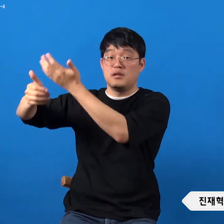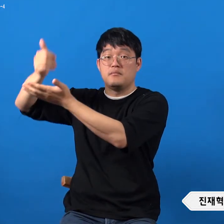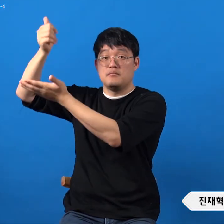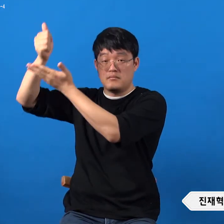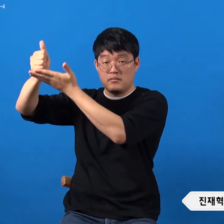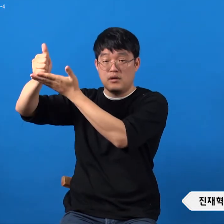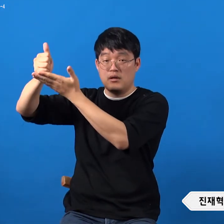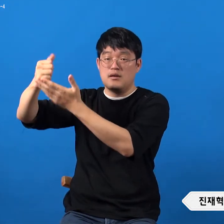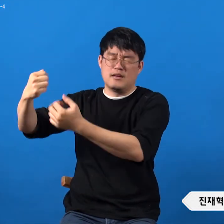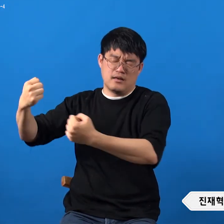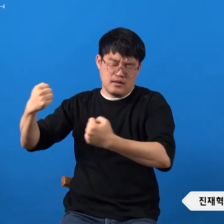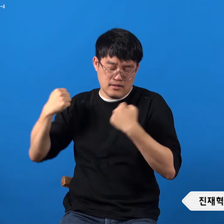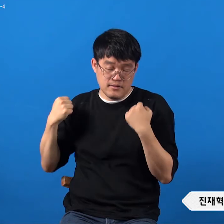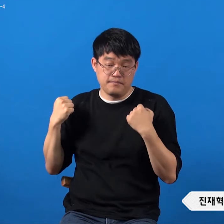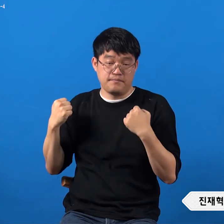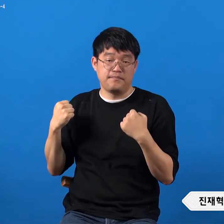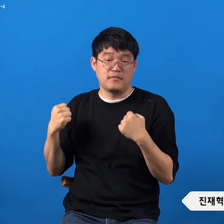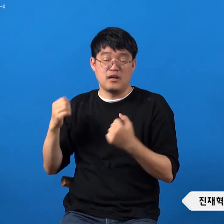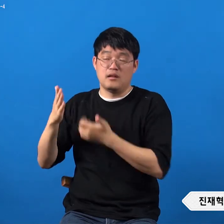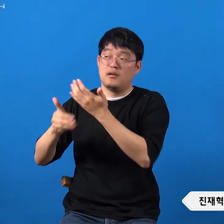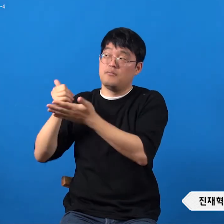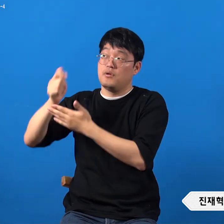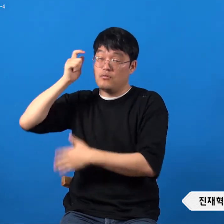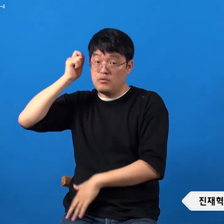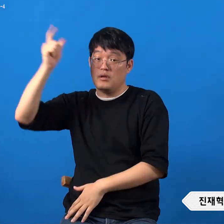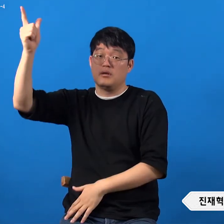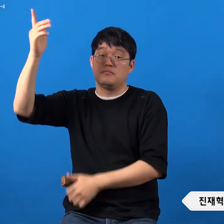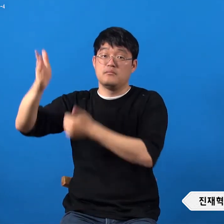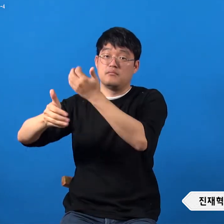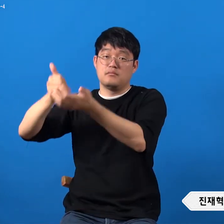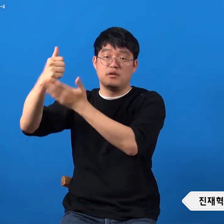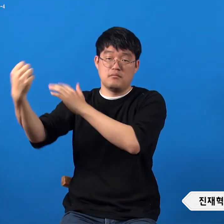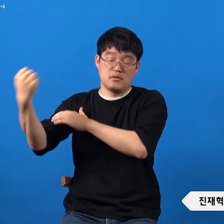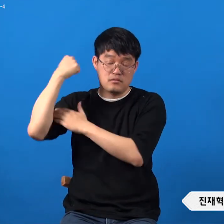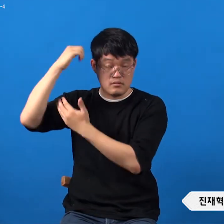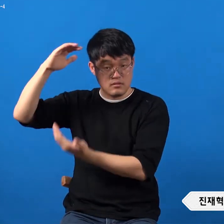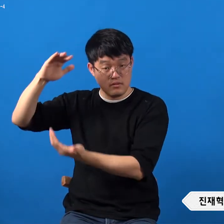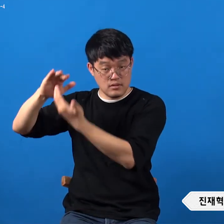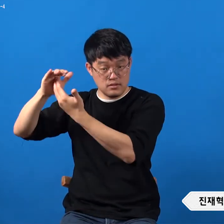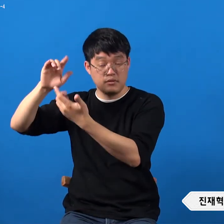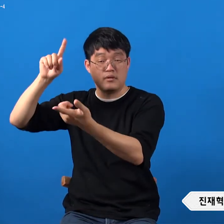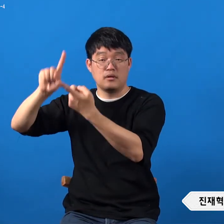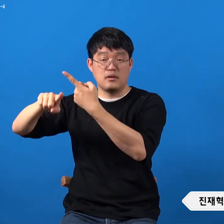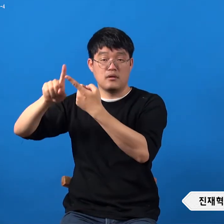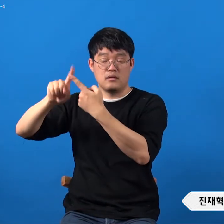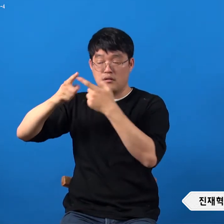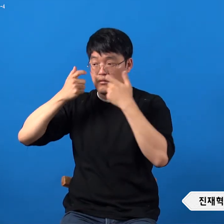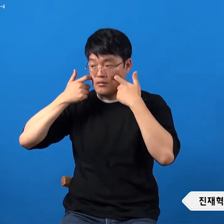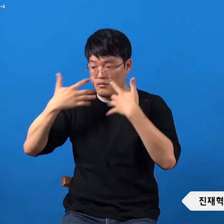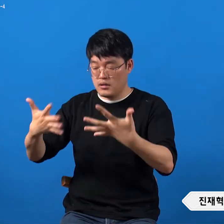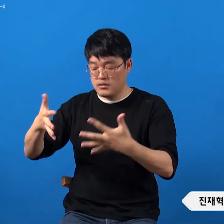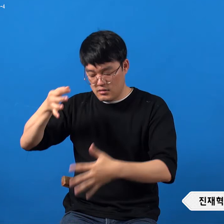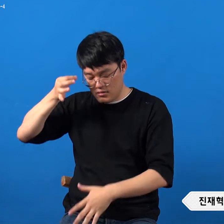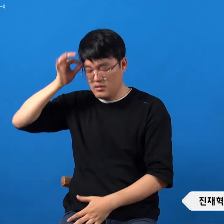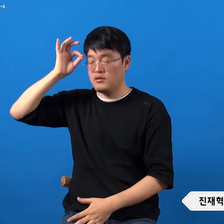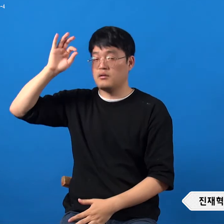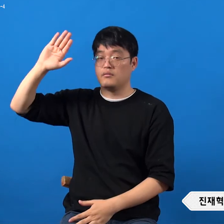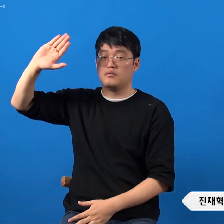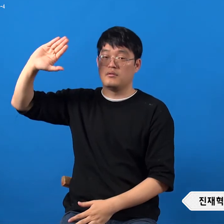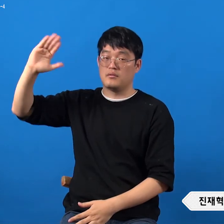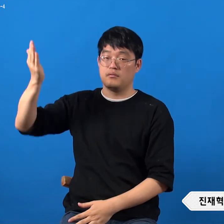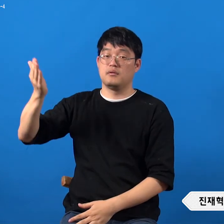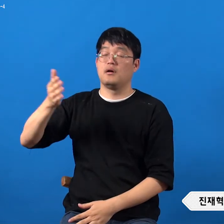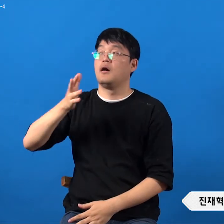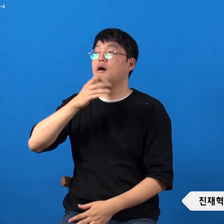크심과 그의 강하심, 그의 위대하심과 그의 전능하심에 대한 분명한 깨달음.